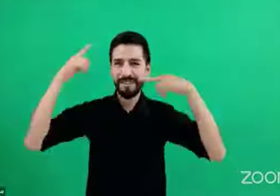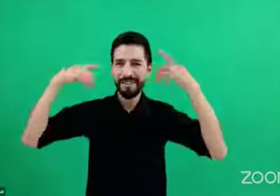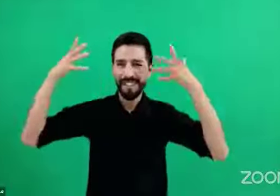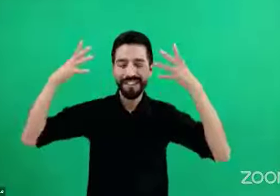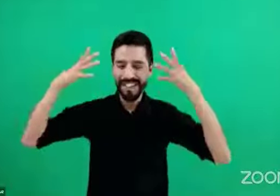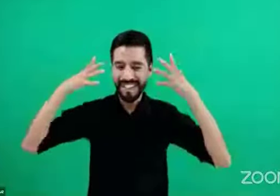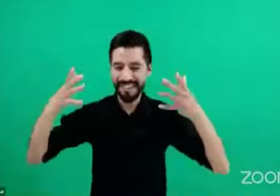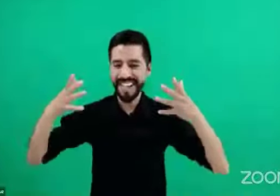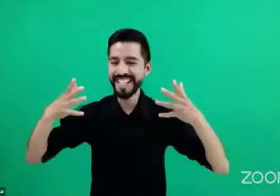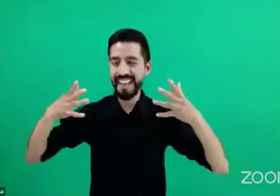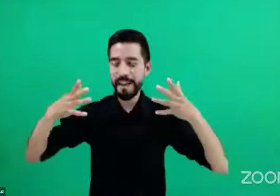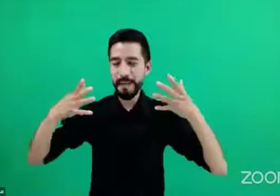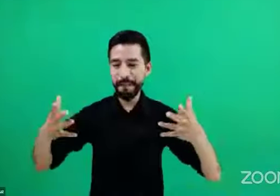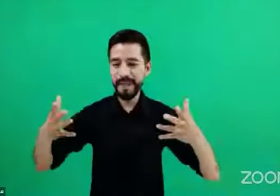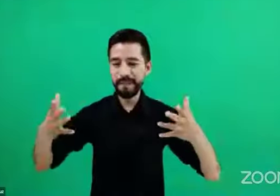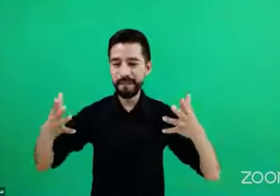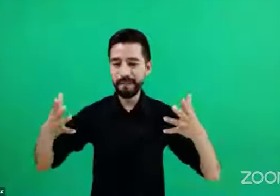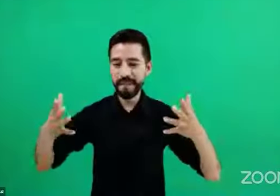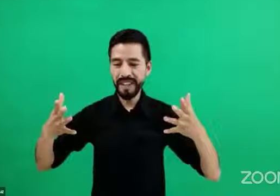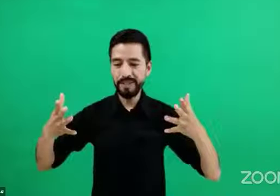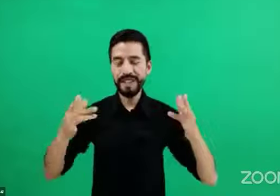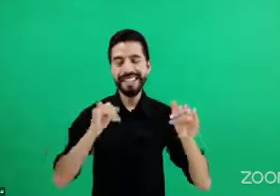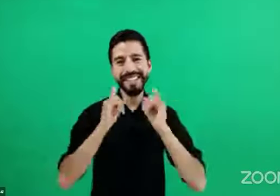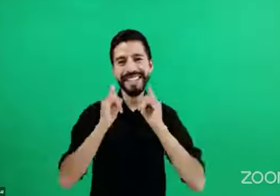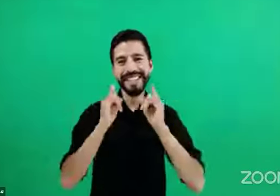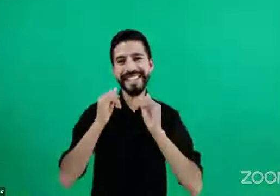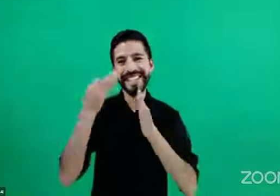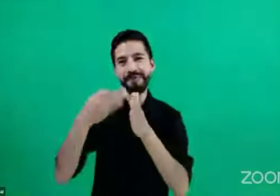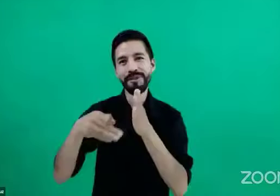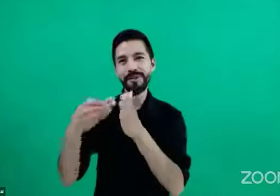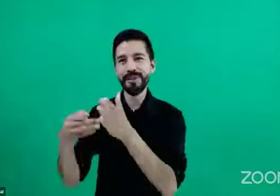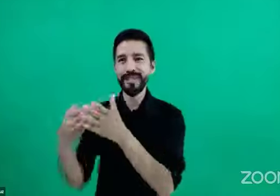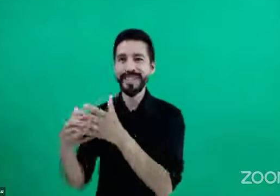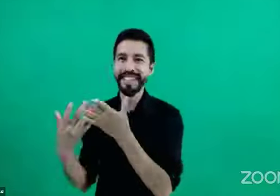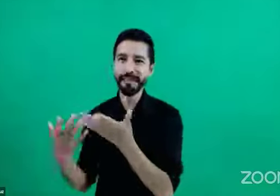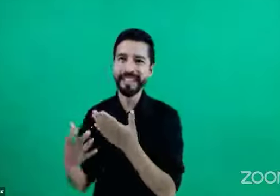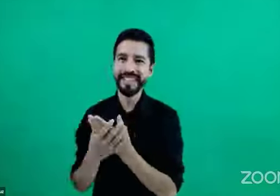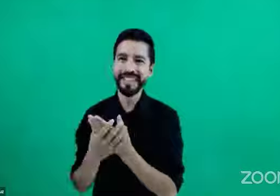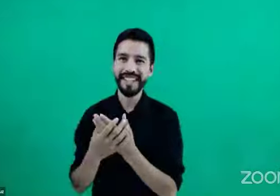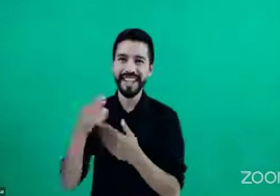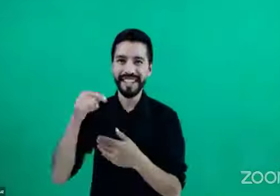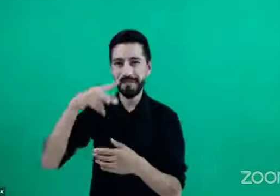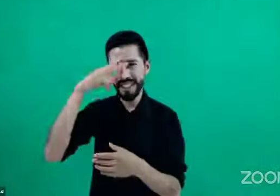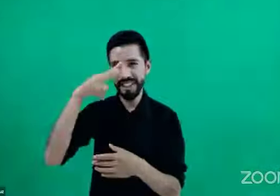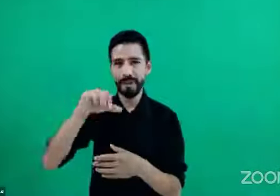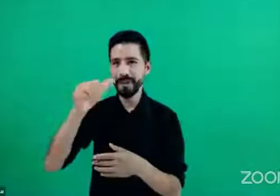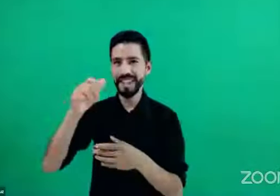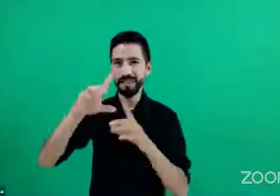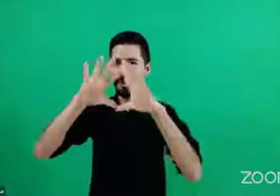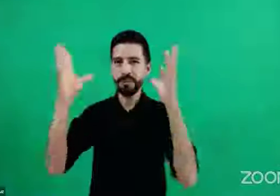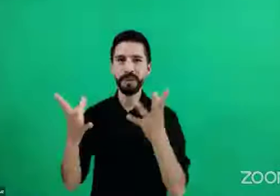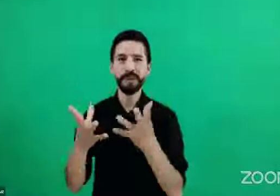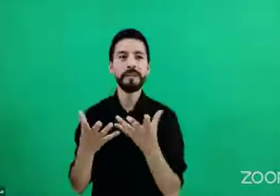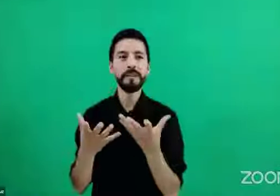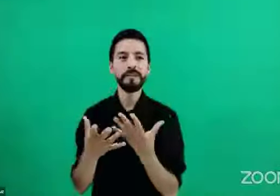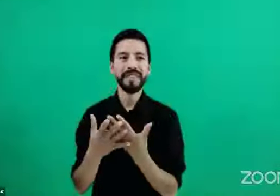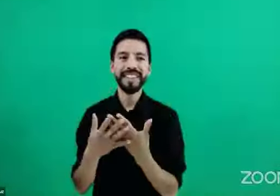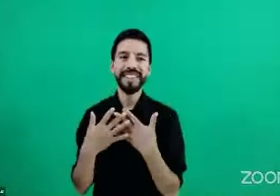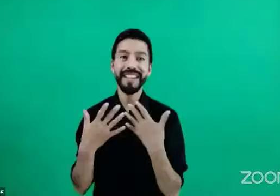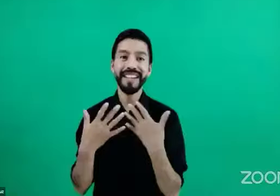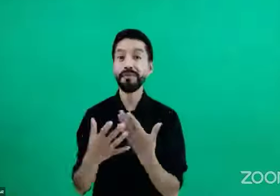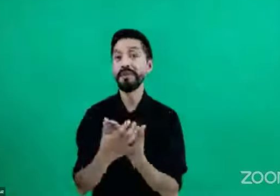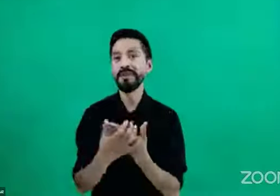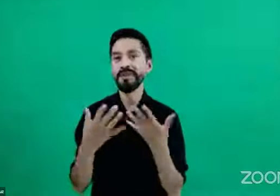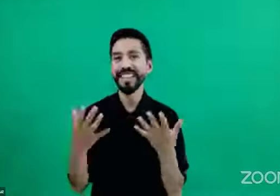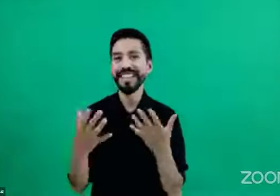luego se me ocurren cosas locas, pero pues necesitamos muchos intérpretes aquí en México y en todo el mundo.